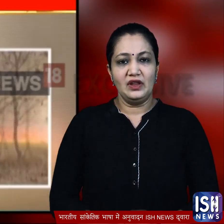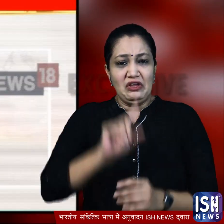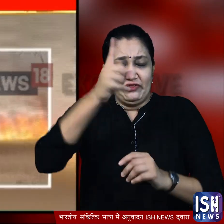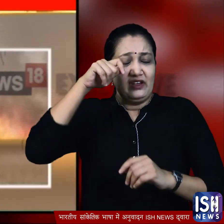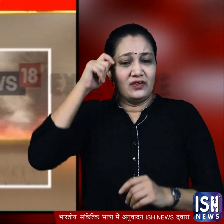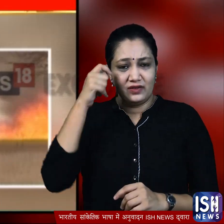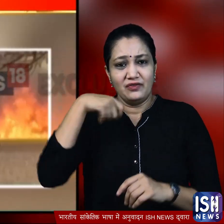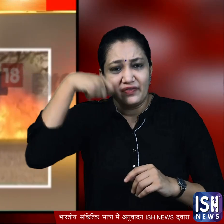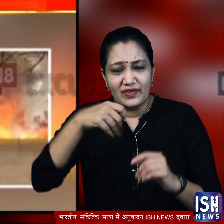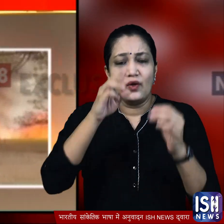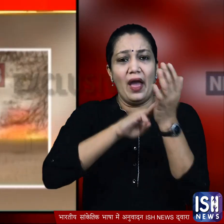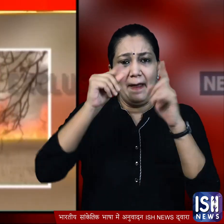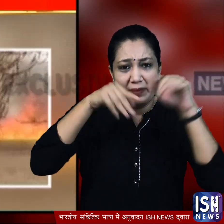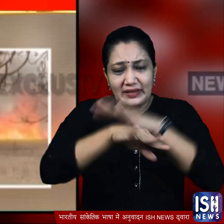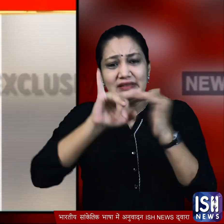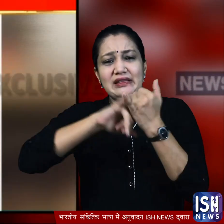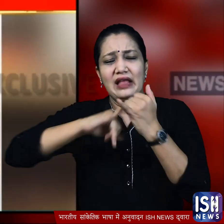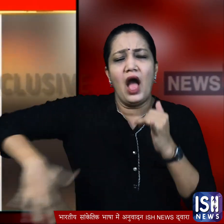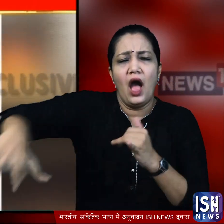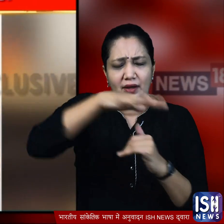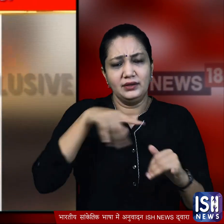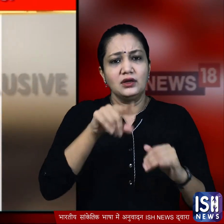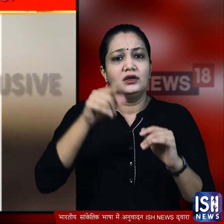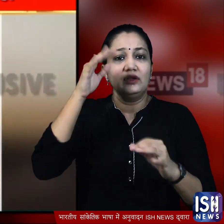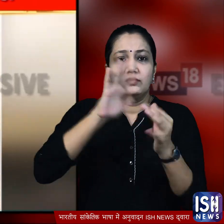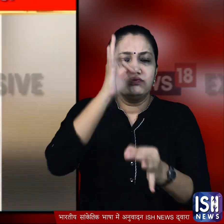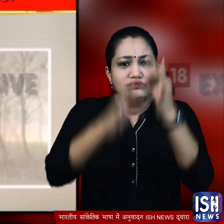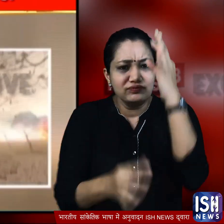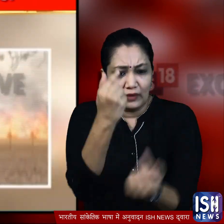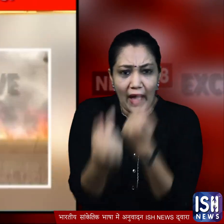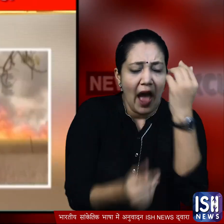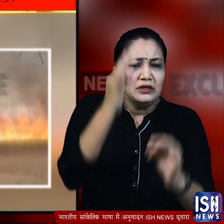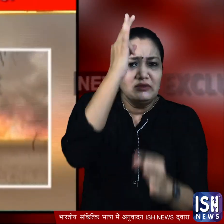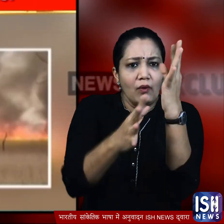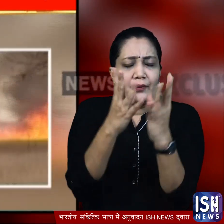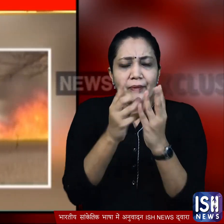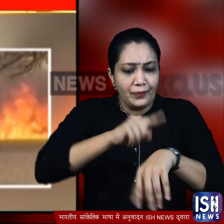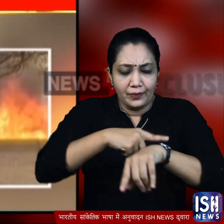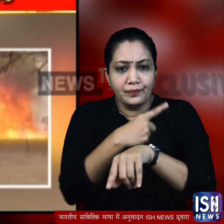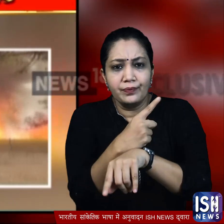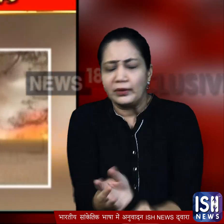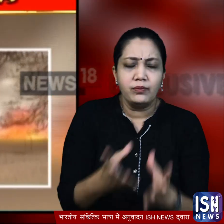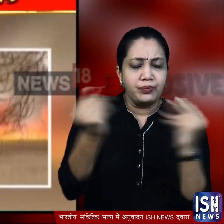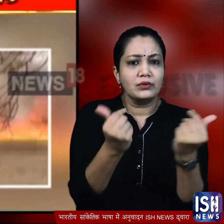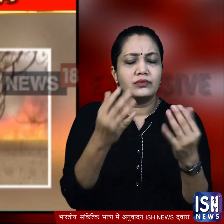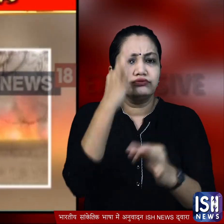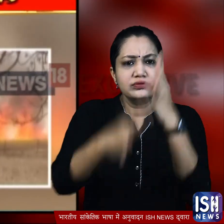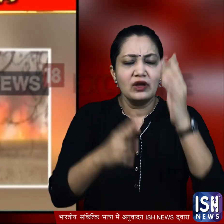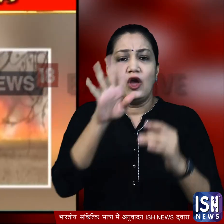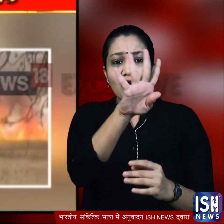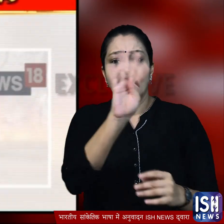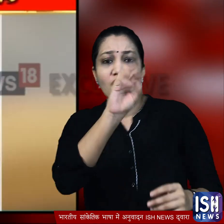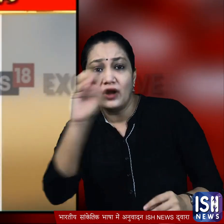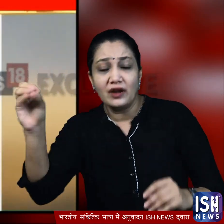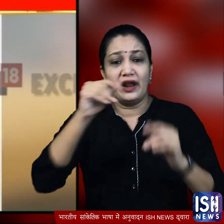से सामने आई, जहां खेतों में लगी आग ने पल भर में पूरी फसल को जलाकर राख कर दिया। करीब 400 एकड़ में खड़ी गेहूं की फसल आग में